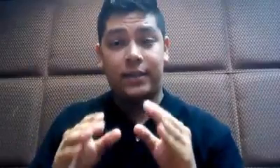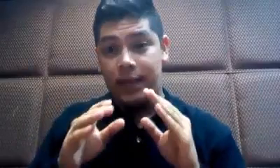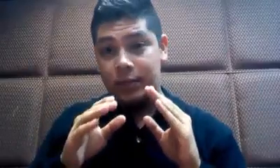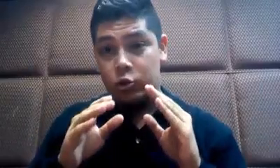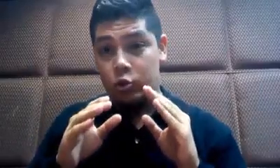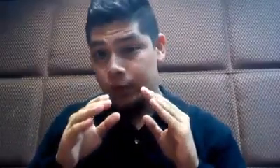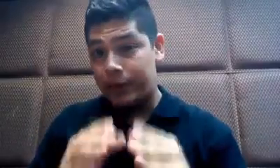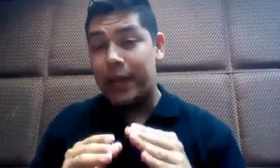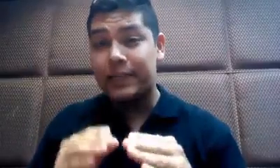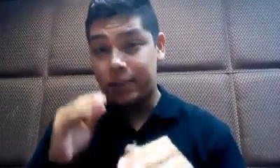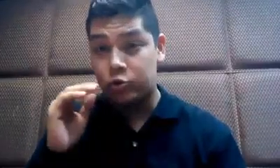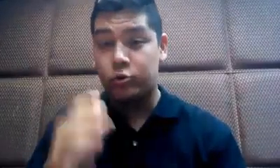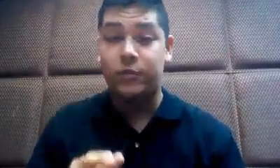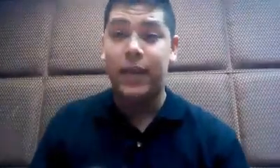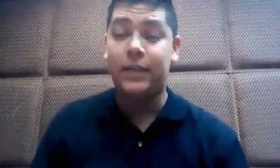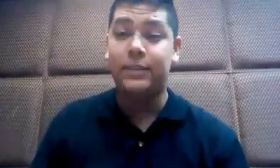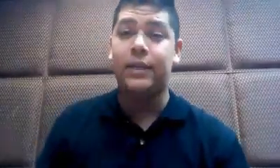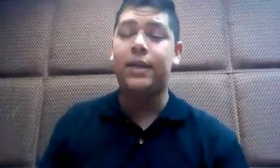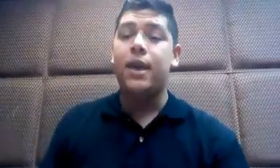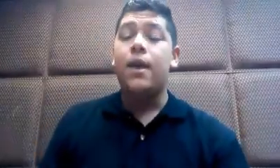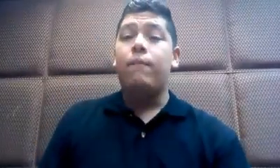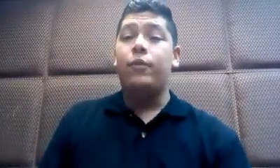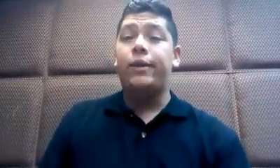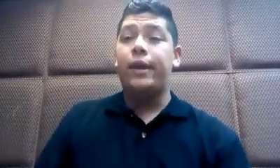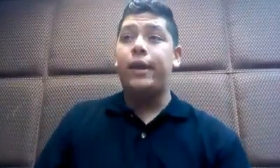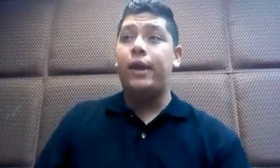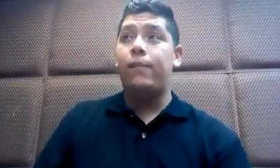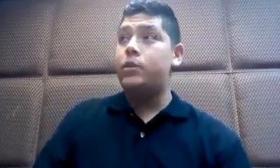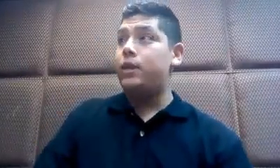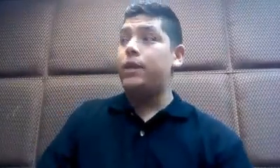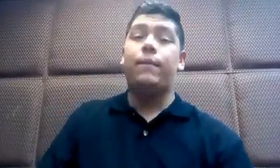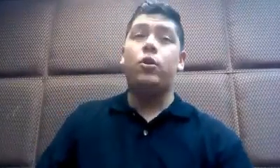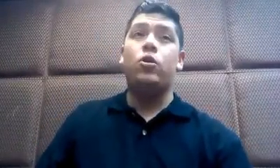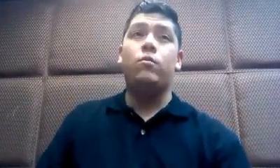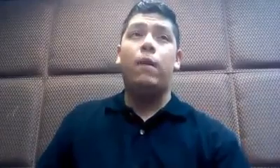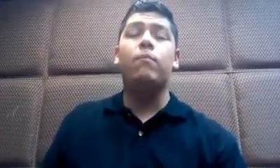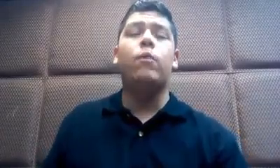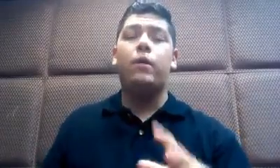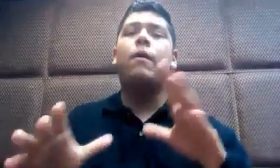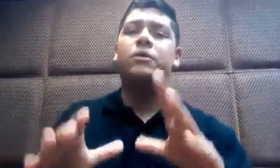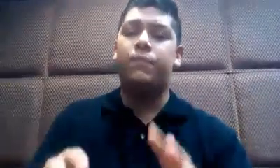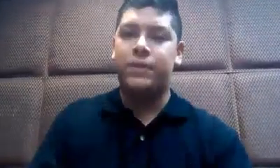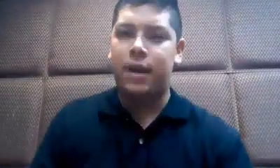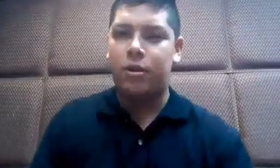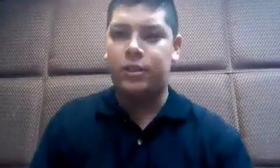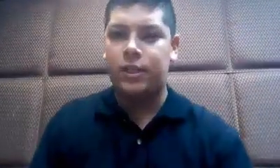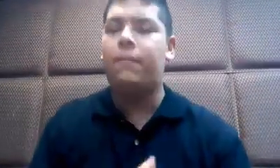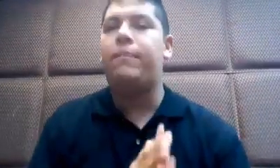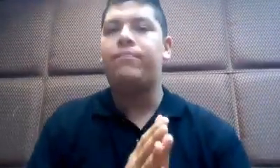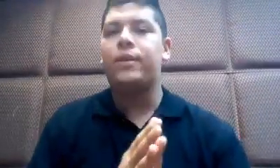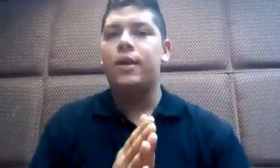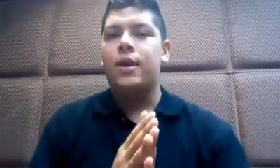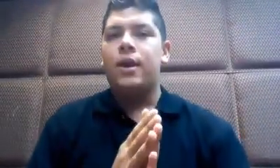tiene sus ventajas y sus desventajas, porque pues en camión, bueno, vamos a empezar ya ahora sí el tema.